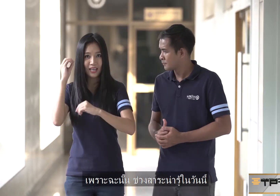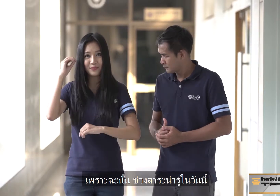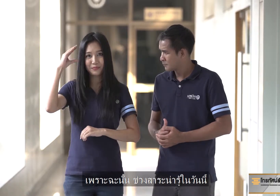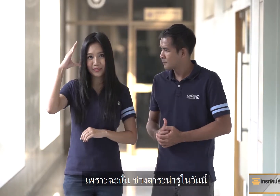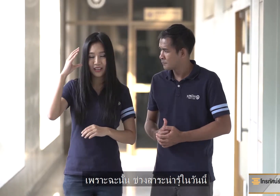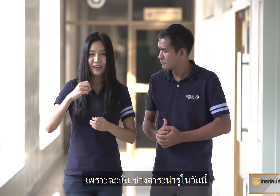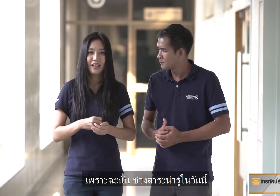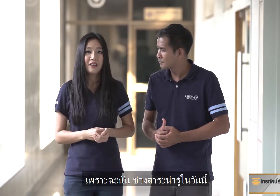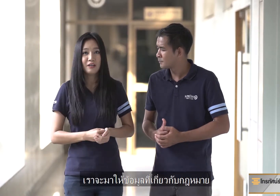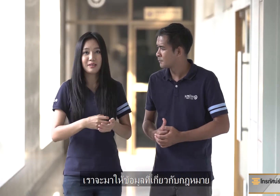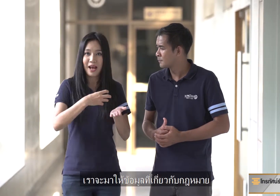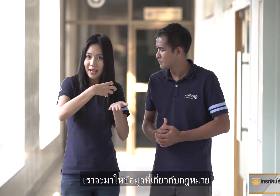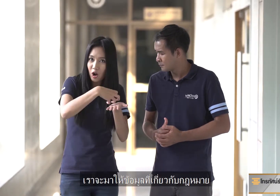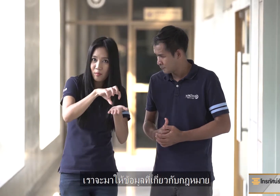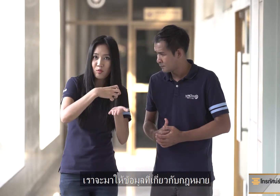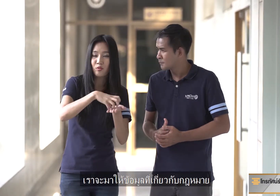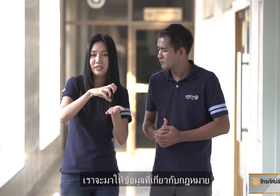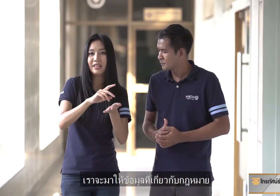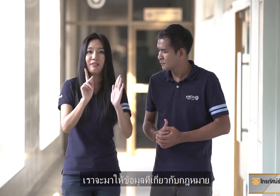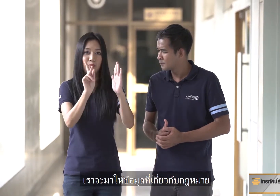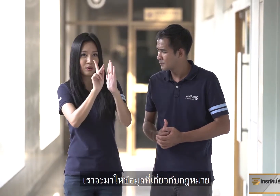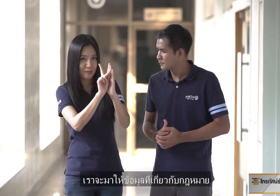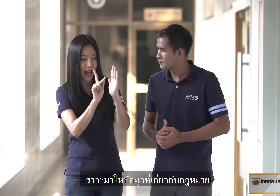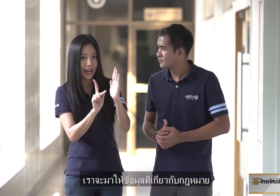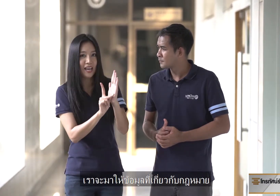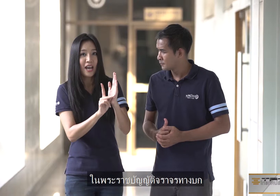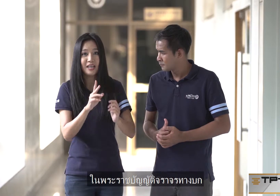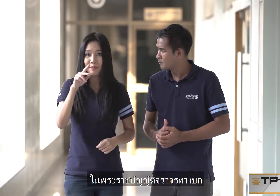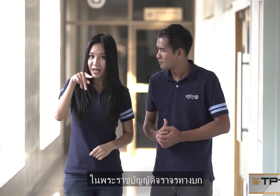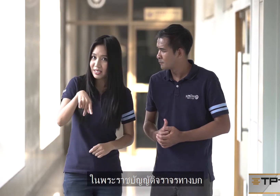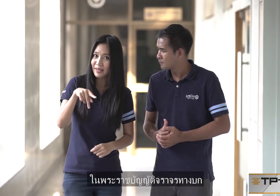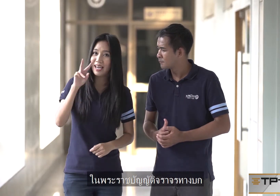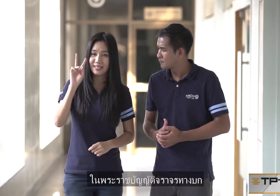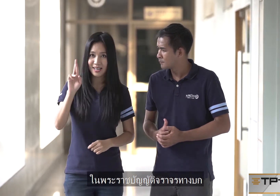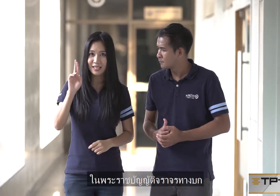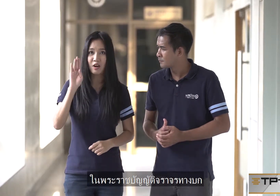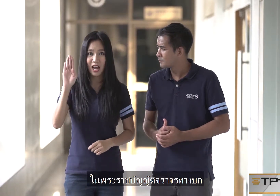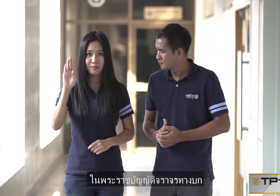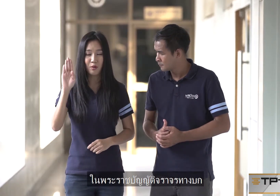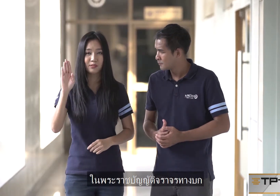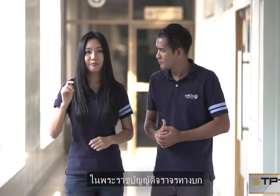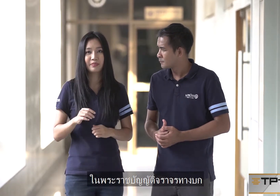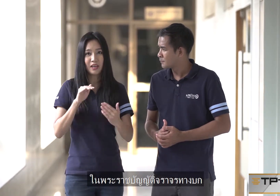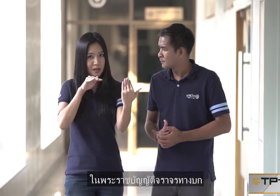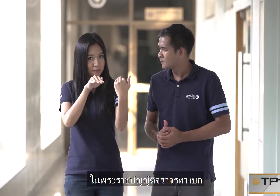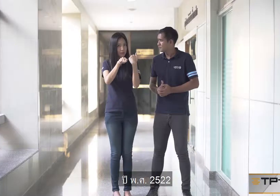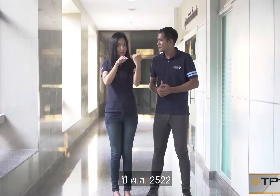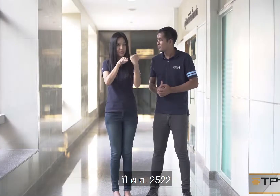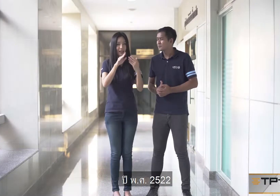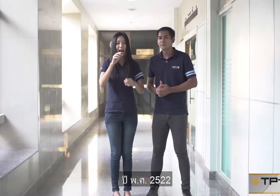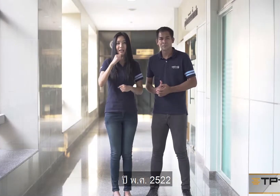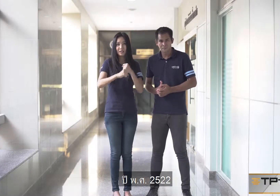วันนี้เราจะมาให้ข้อมูลที่เกี่ยวกับกฎหมายในพระราชบัญญัติจราจรทางบก